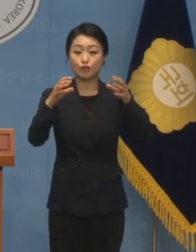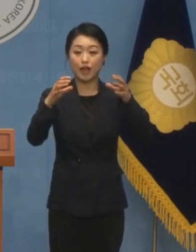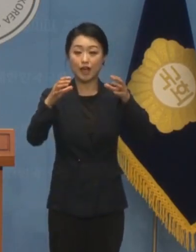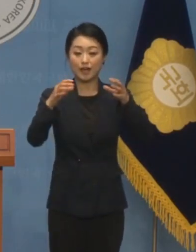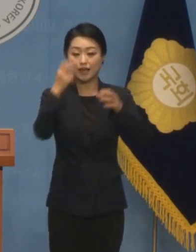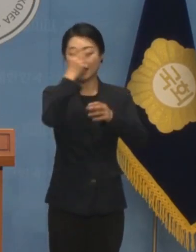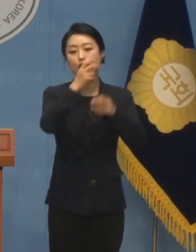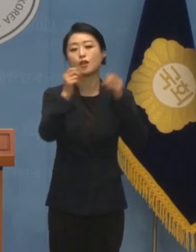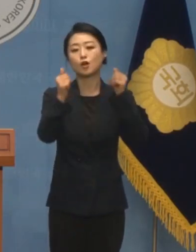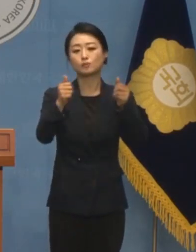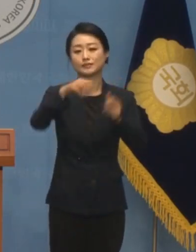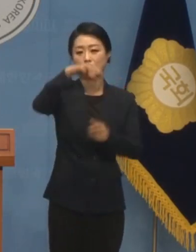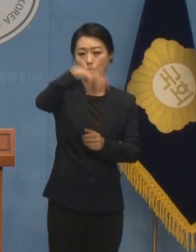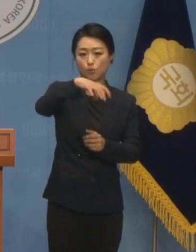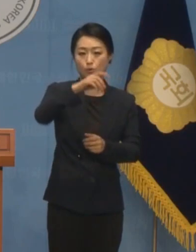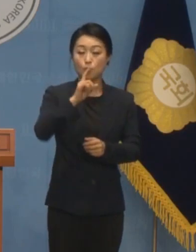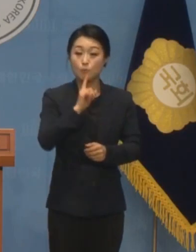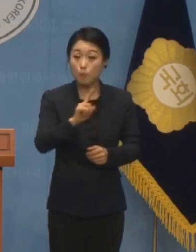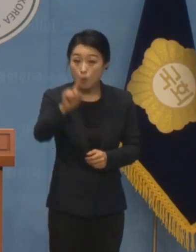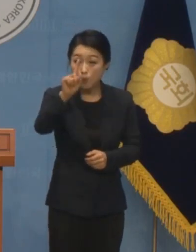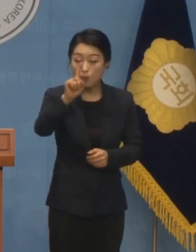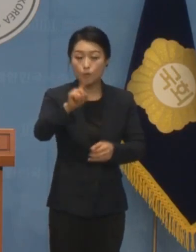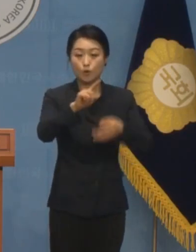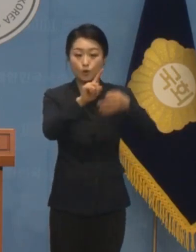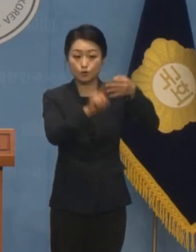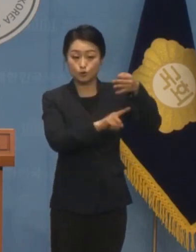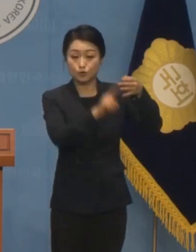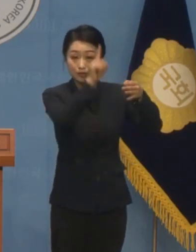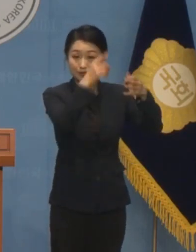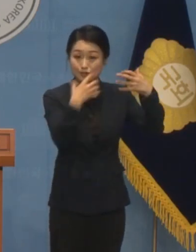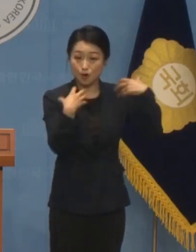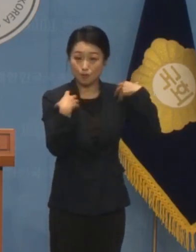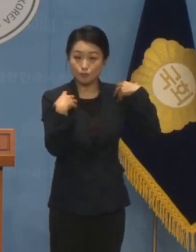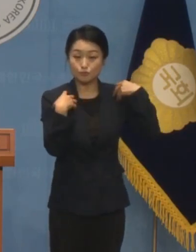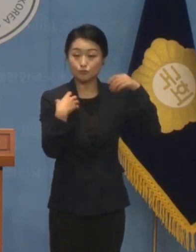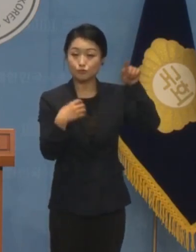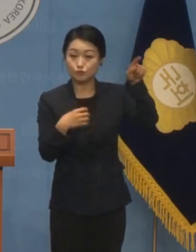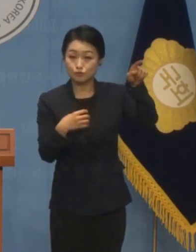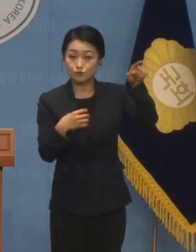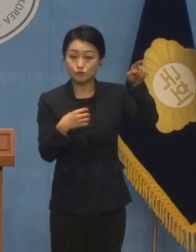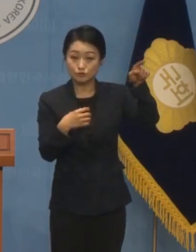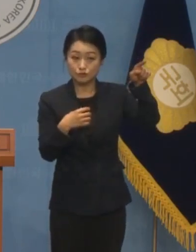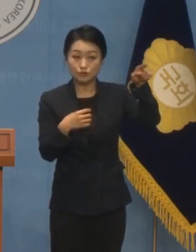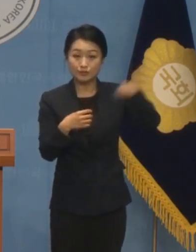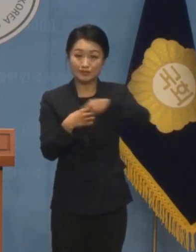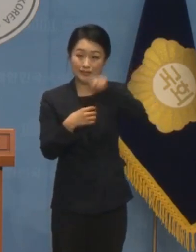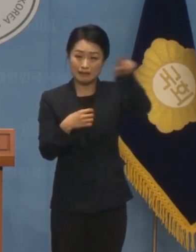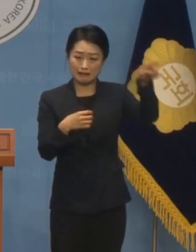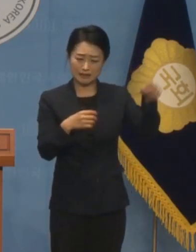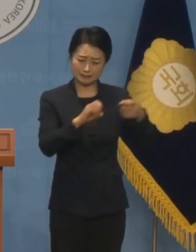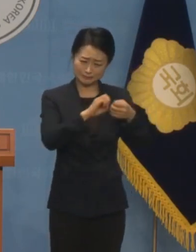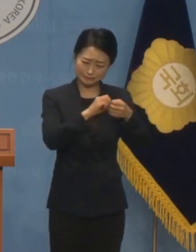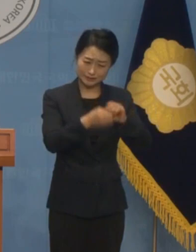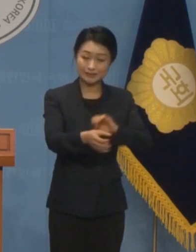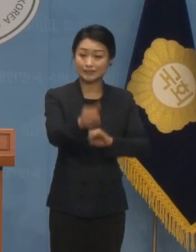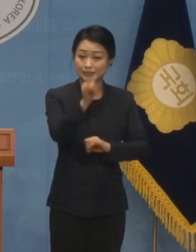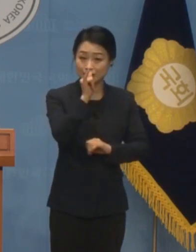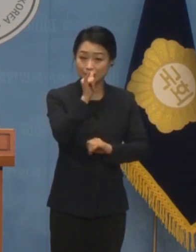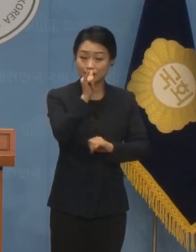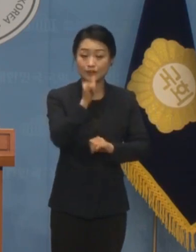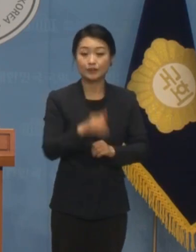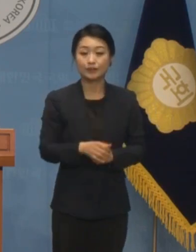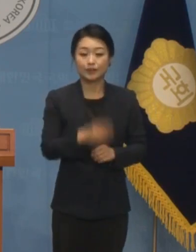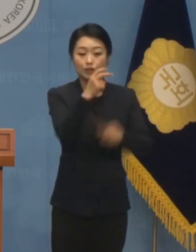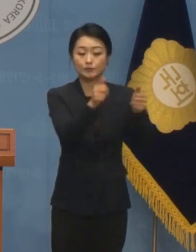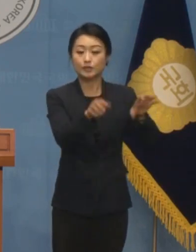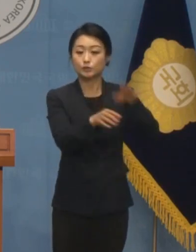국가기관인 검찰의 보고체계는 윤석열 전권 검찰에서 이미 형해화된 것으로 보입니다.